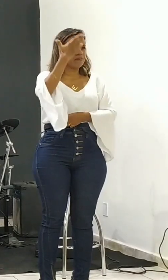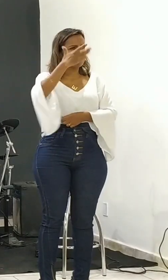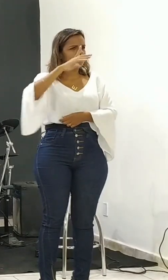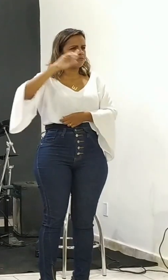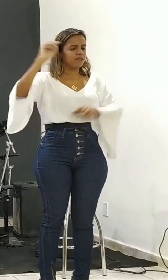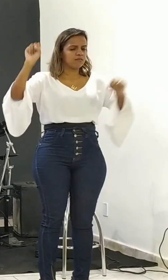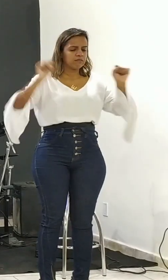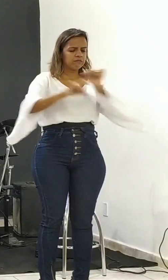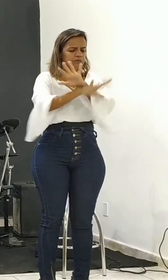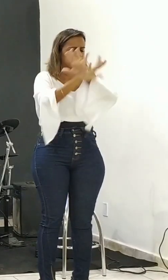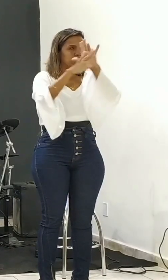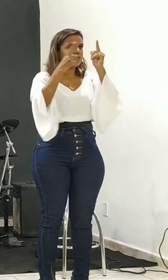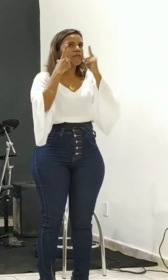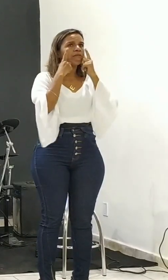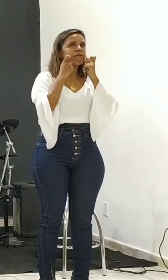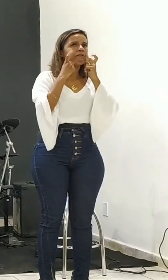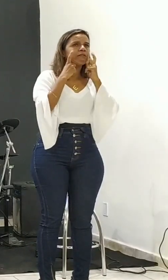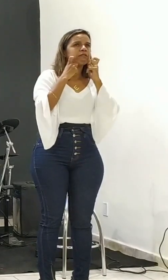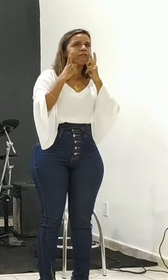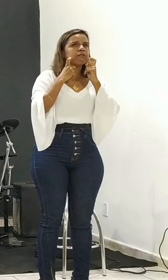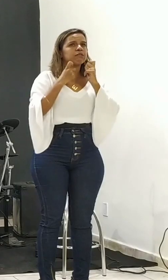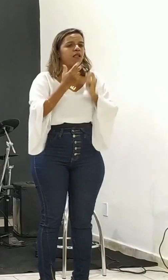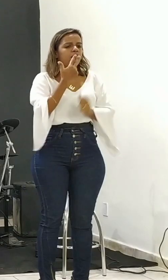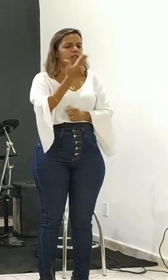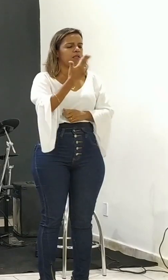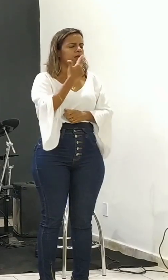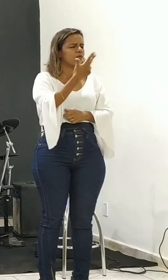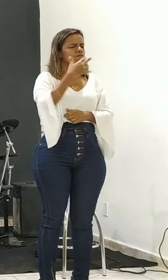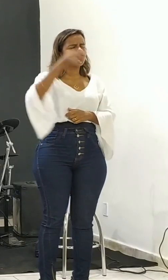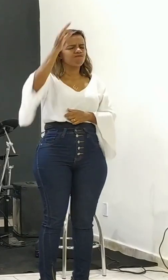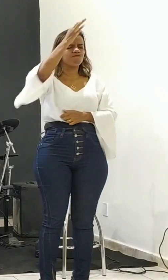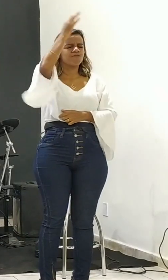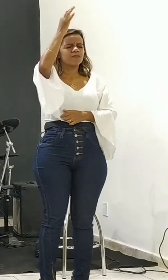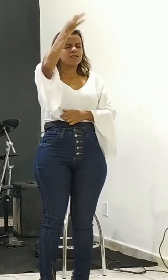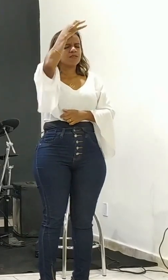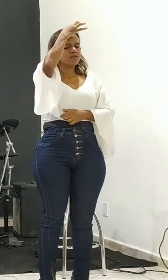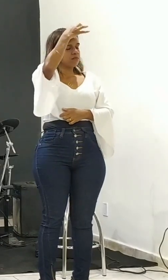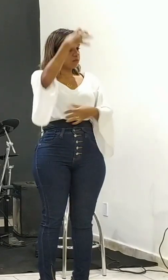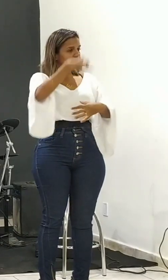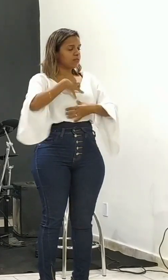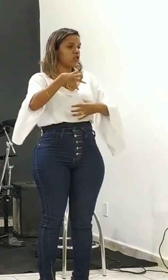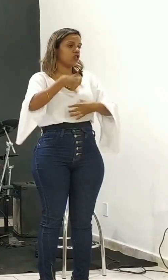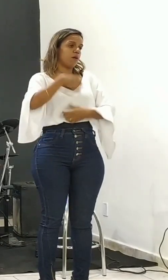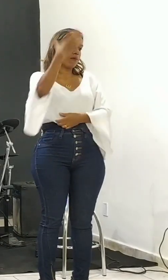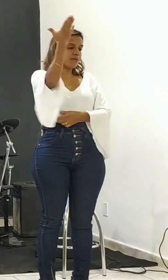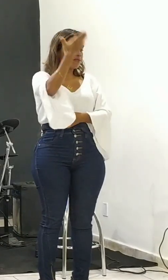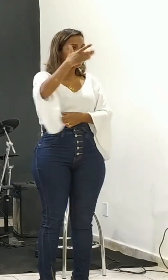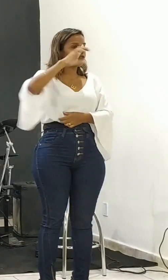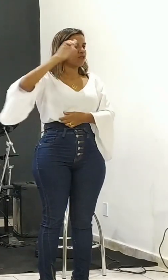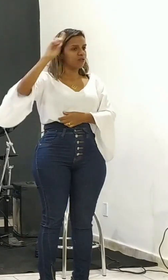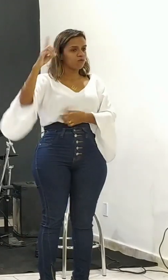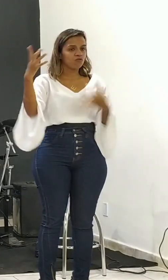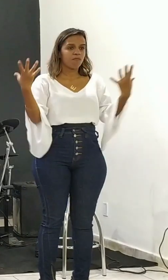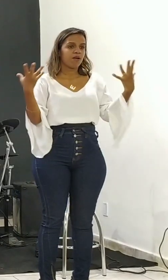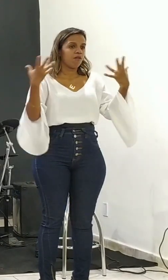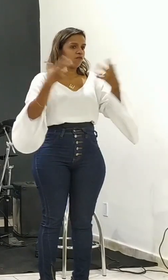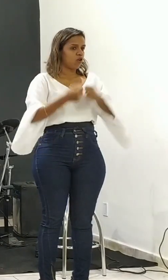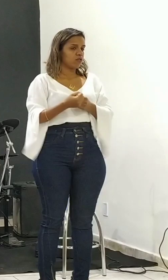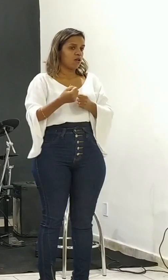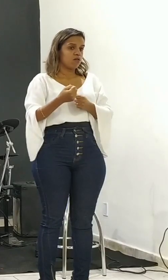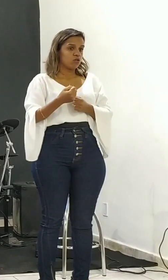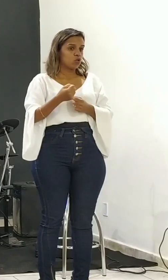gloriosa, começa a chorar, começa a falar em língua, é tudo ali. Tu fala, caramba, que presença maravilhosa, tu não está sozinho,